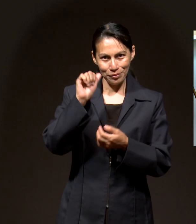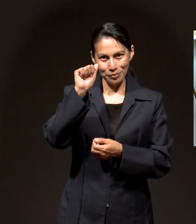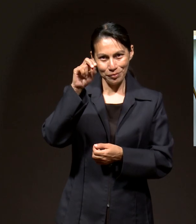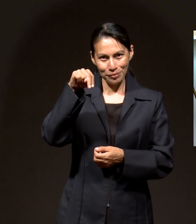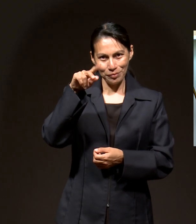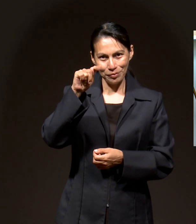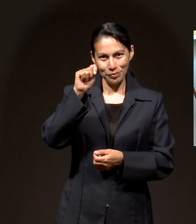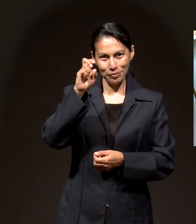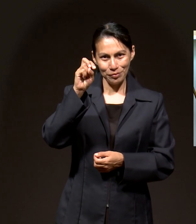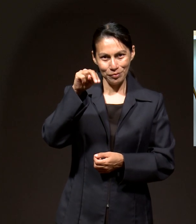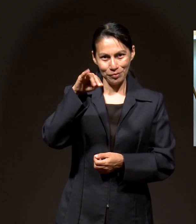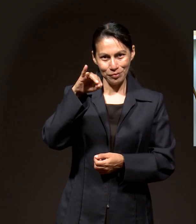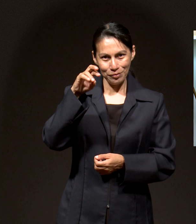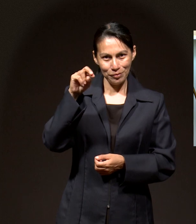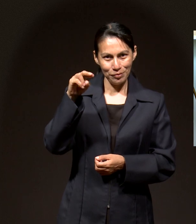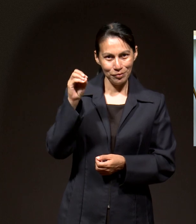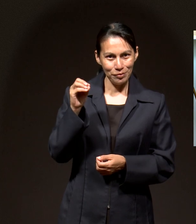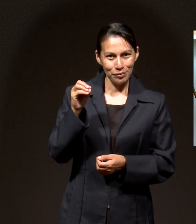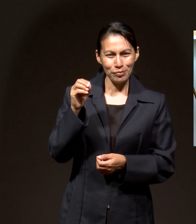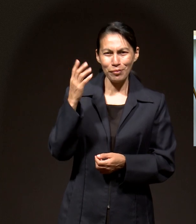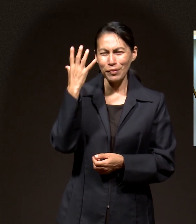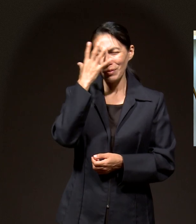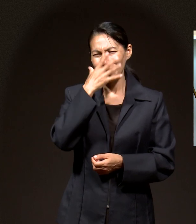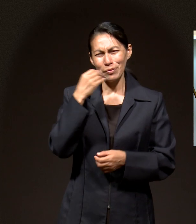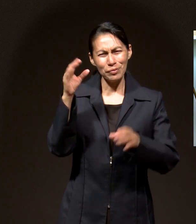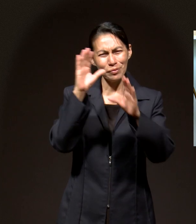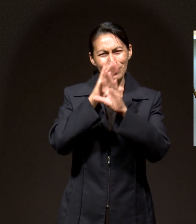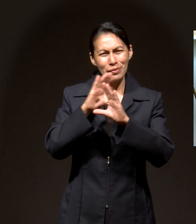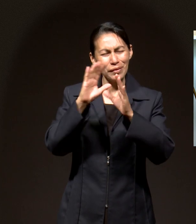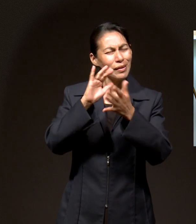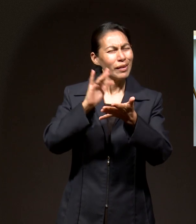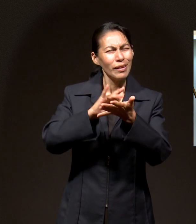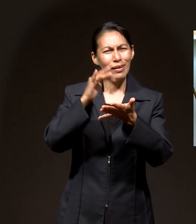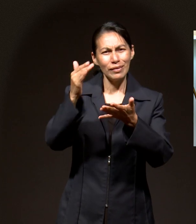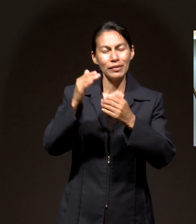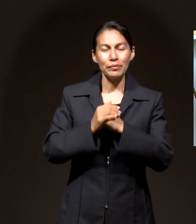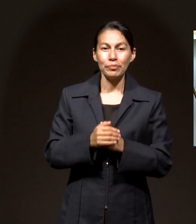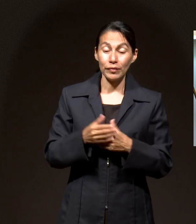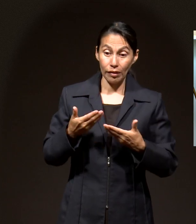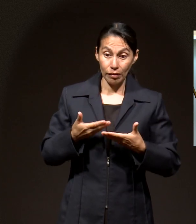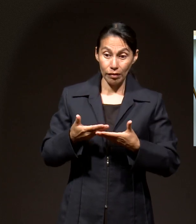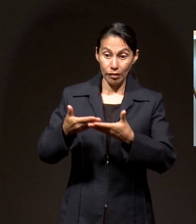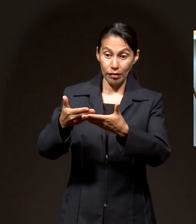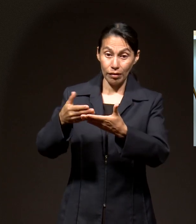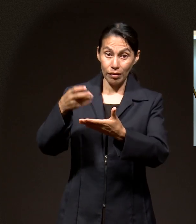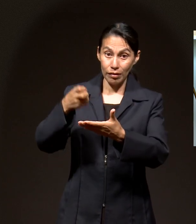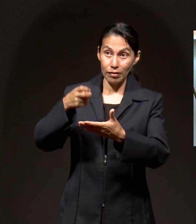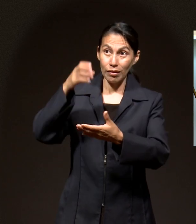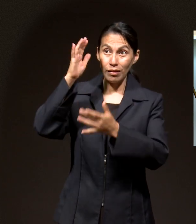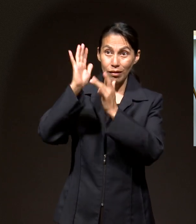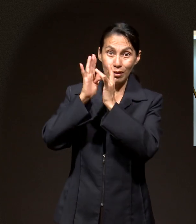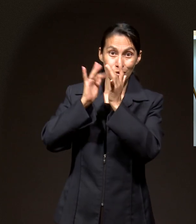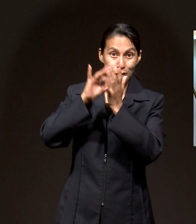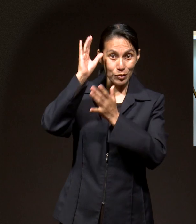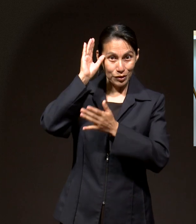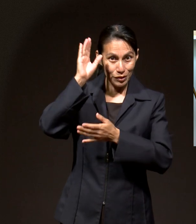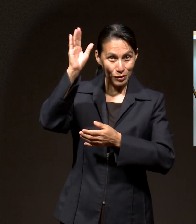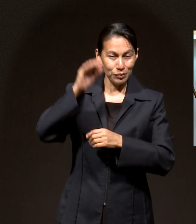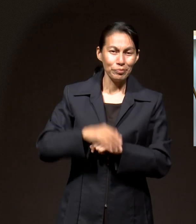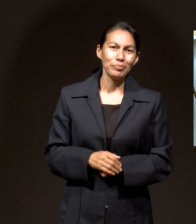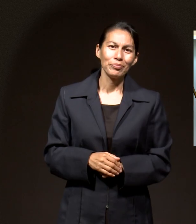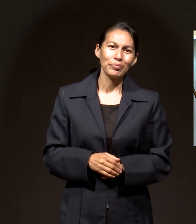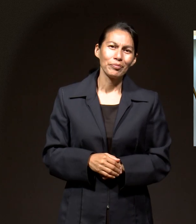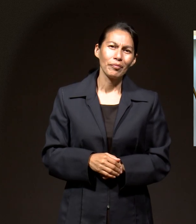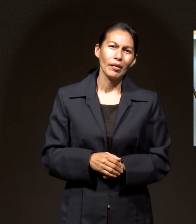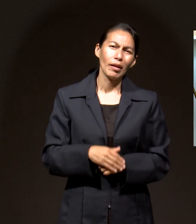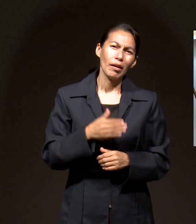Gracias, Antonino, por esta hermosa melodía que nos recuerda la senda que es Jesucristo. Nos